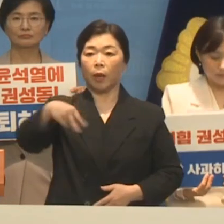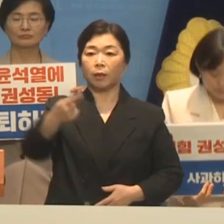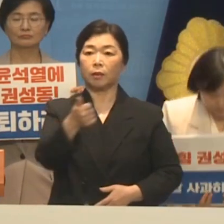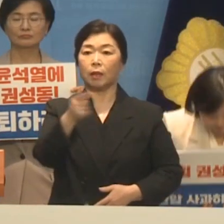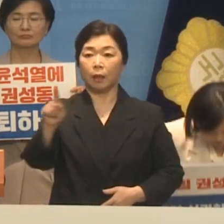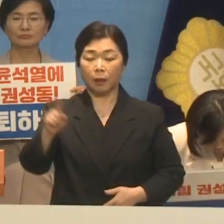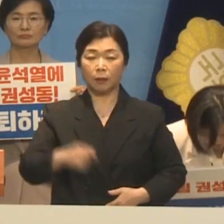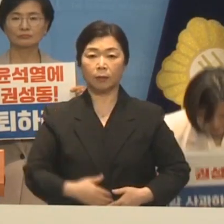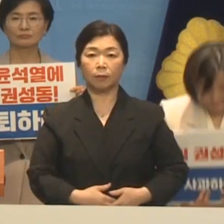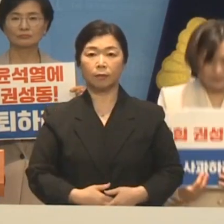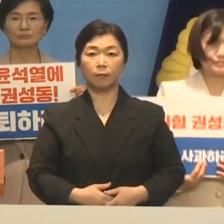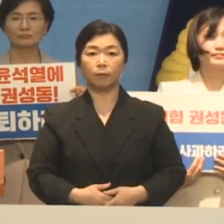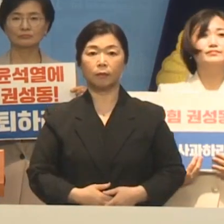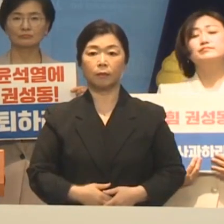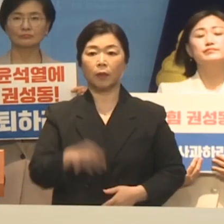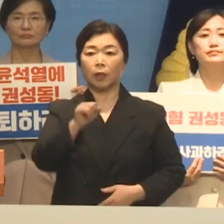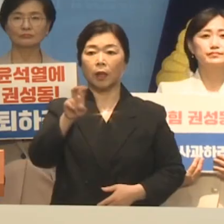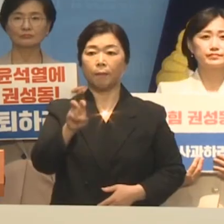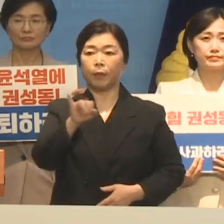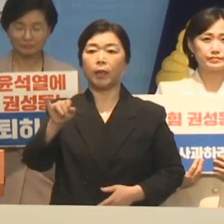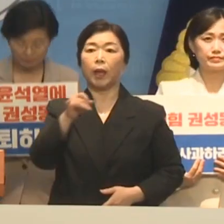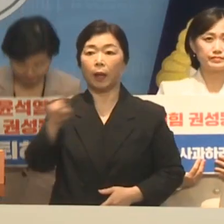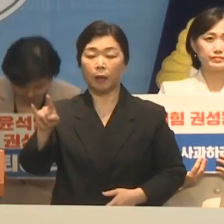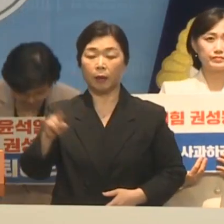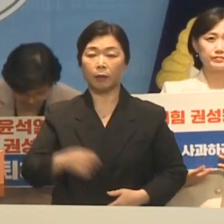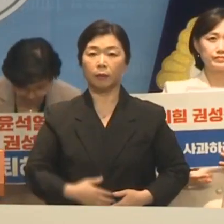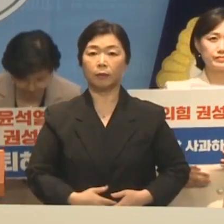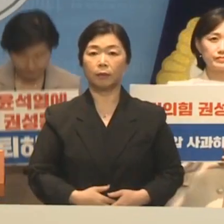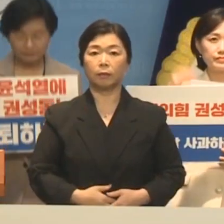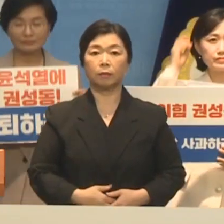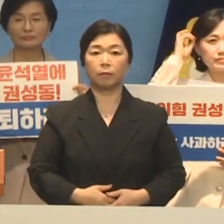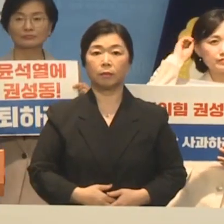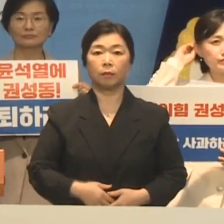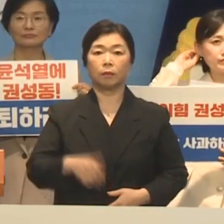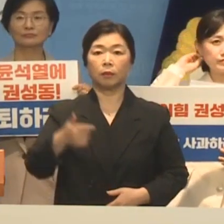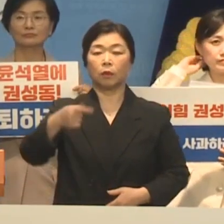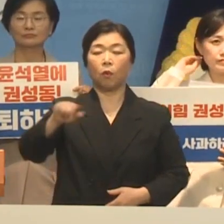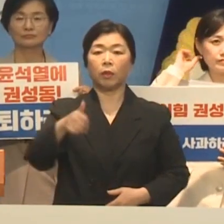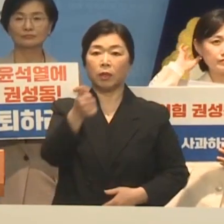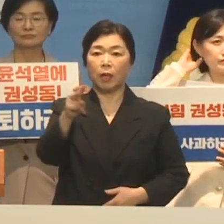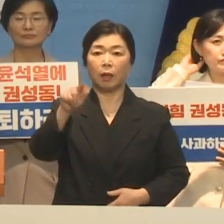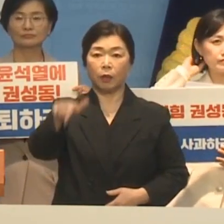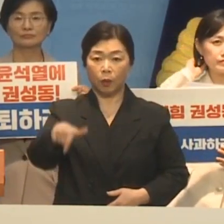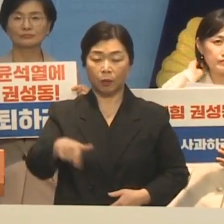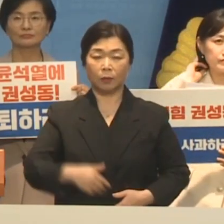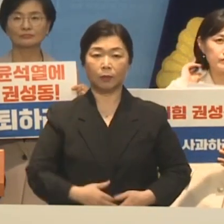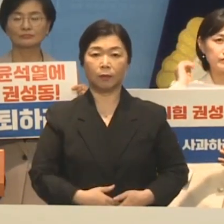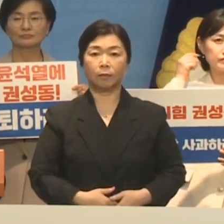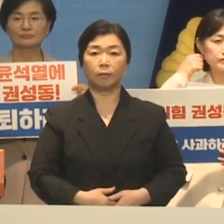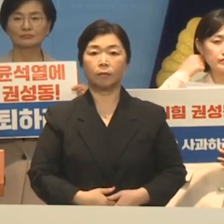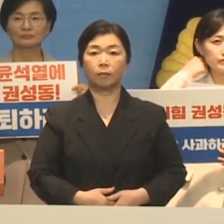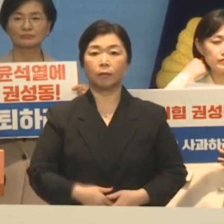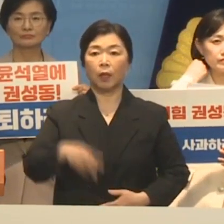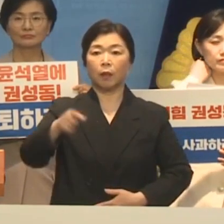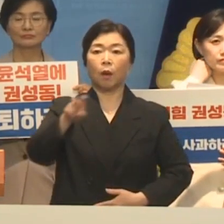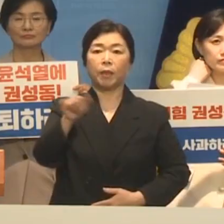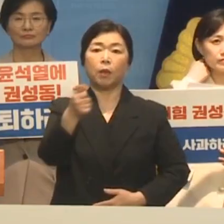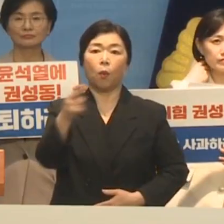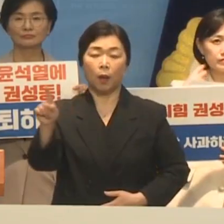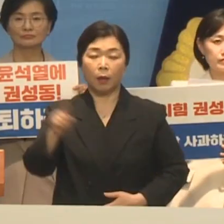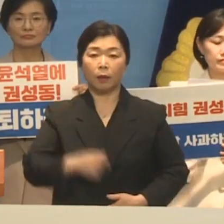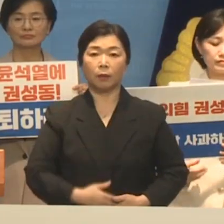의원님 오셨습니다. 임미애 의원님 오셨습니다. 권양엽 의원님 오셨습니다. 서미화